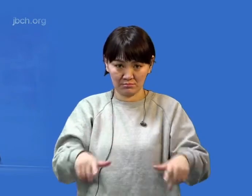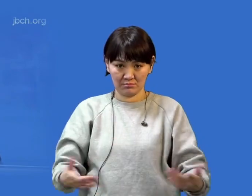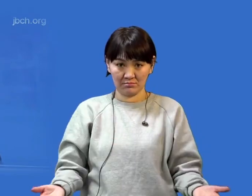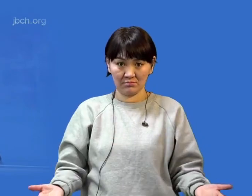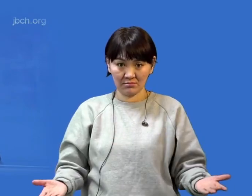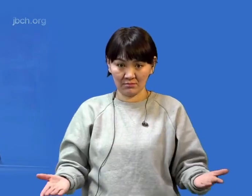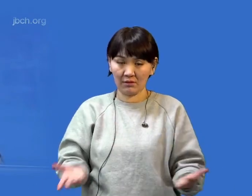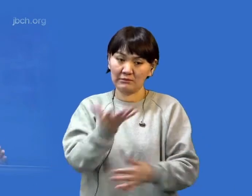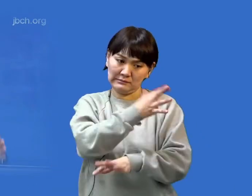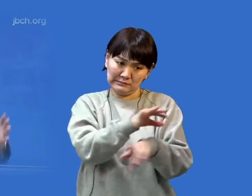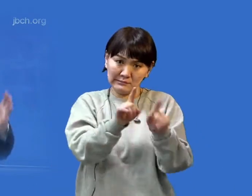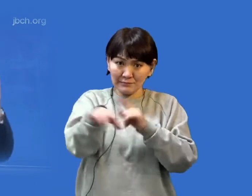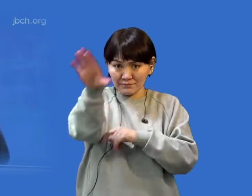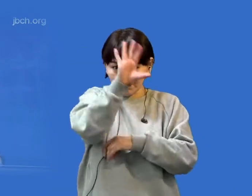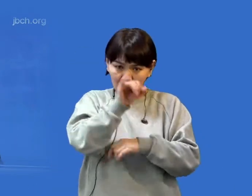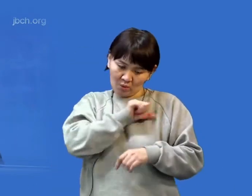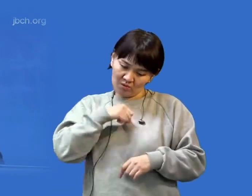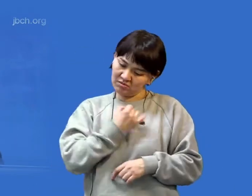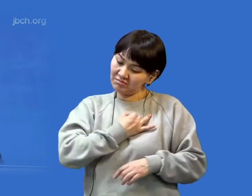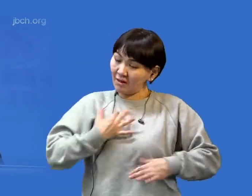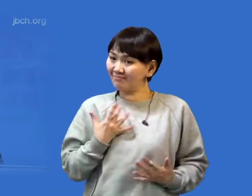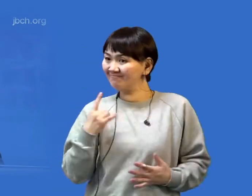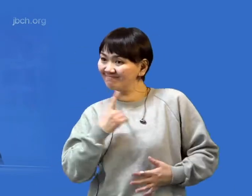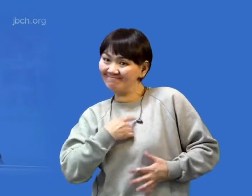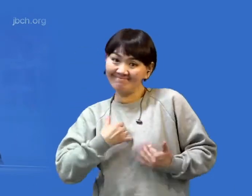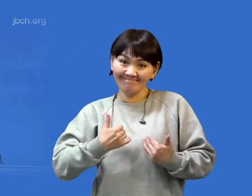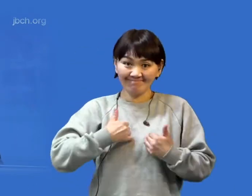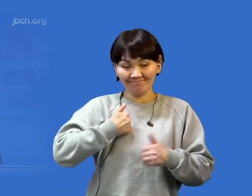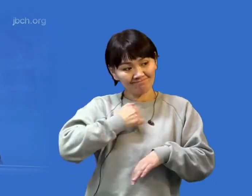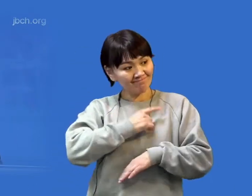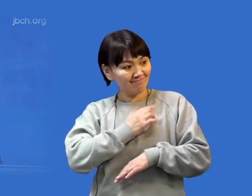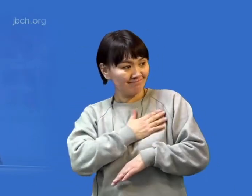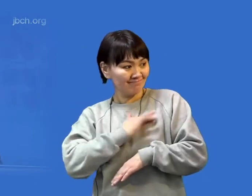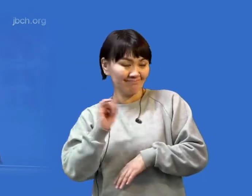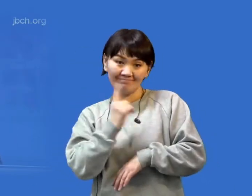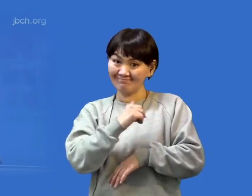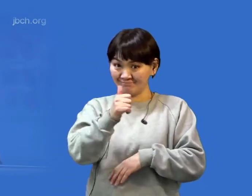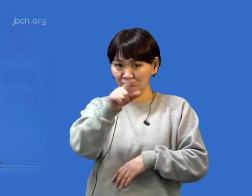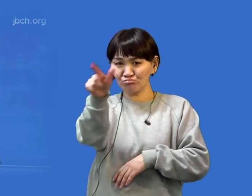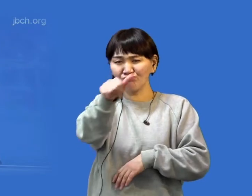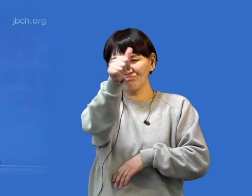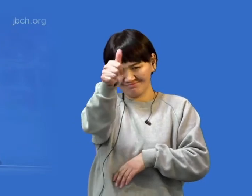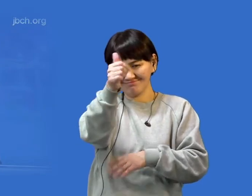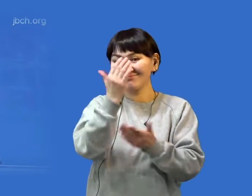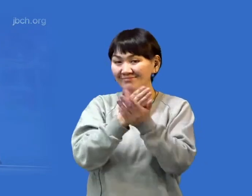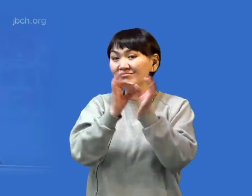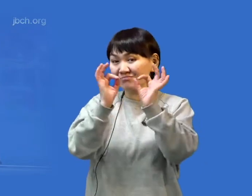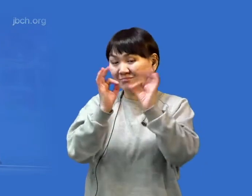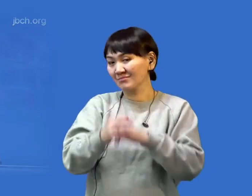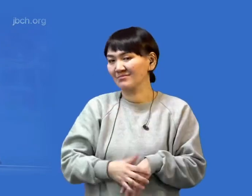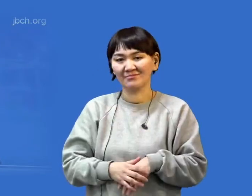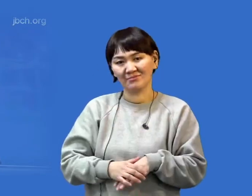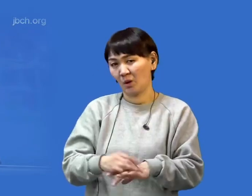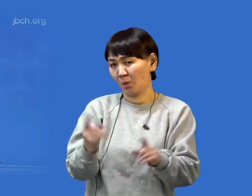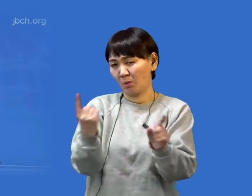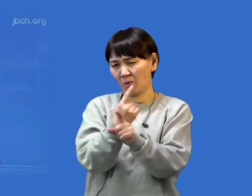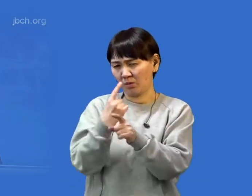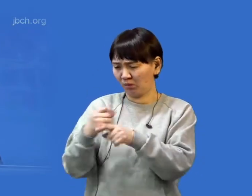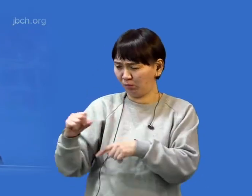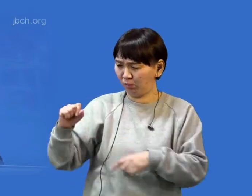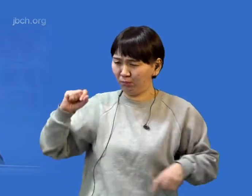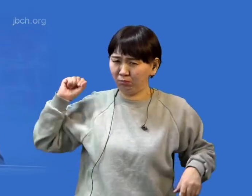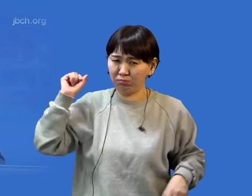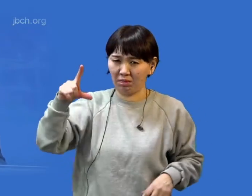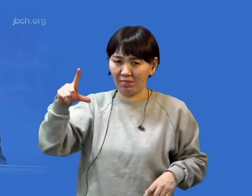Бид үхэн итгэлээрээ өөрсдийгөө сайн амьдарч байгаа гэж бодоод байгаа юм уу? Мэдээ сайн байгаа ч гэсэн буруу зүйл нь дэндүү олон байна шүү.